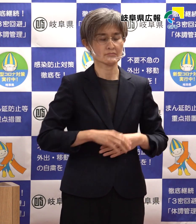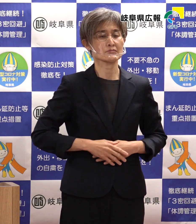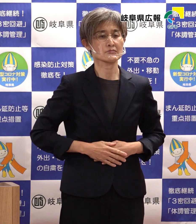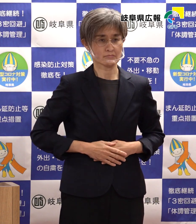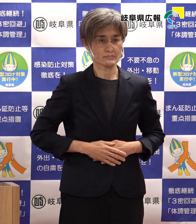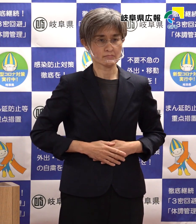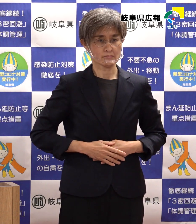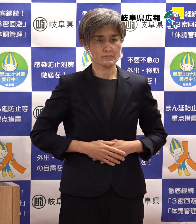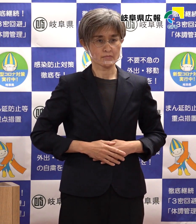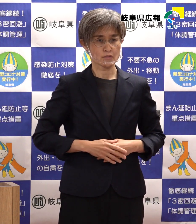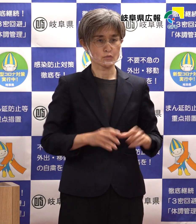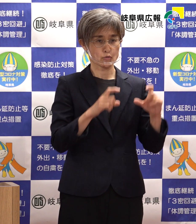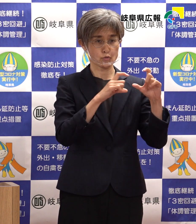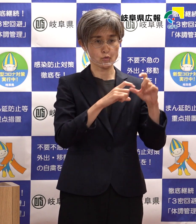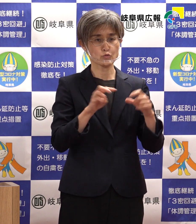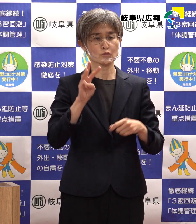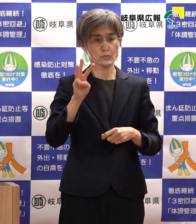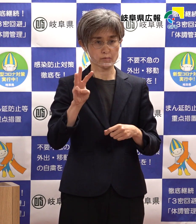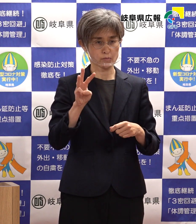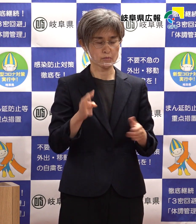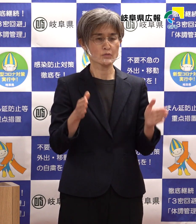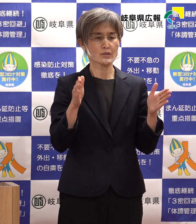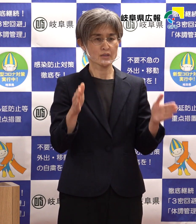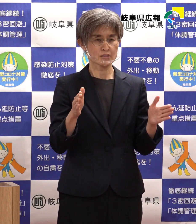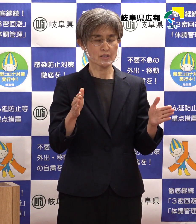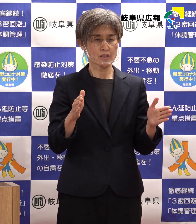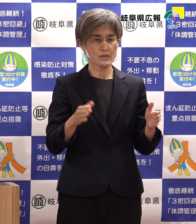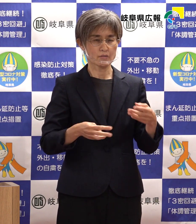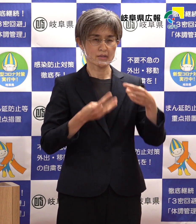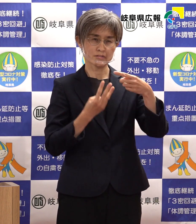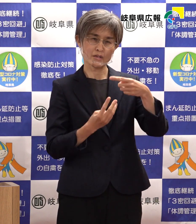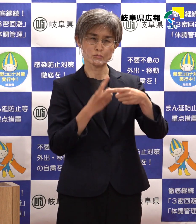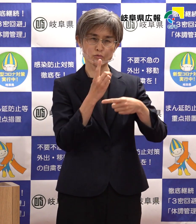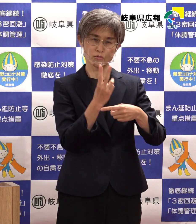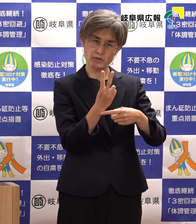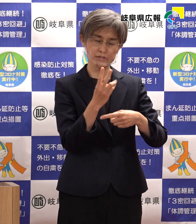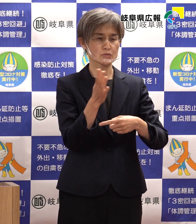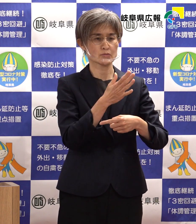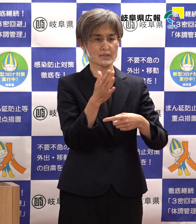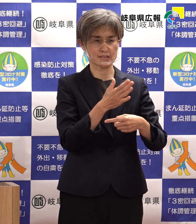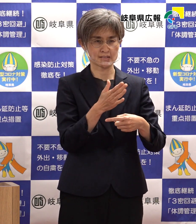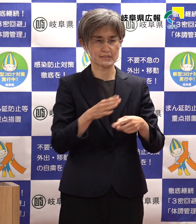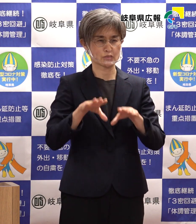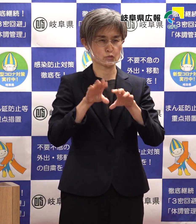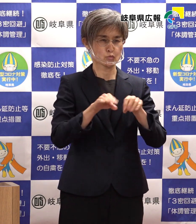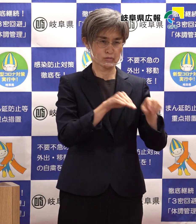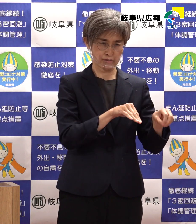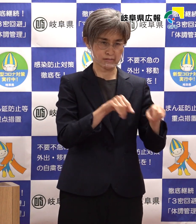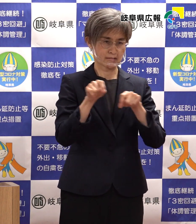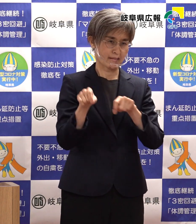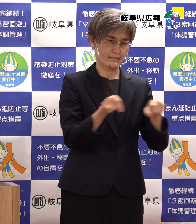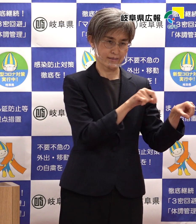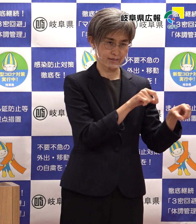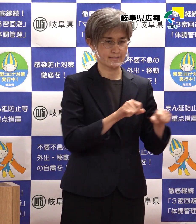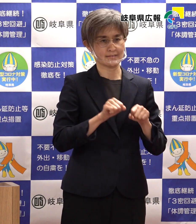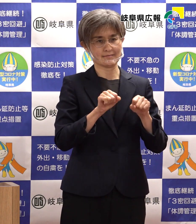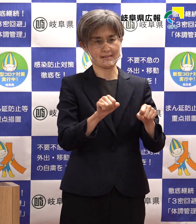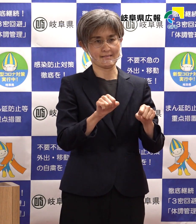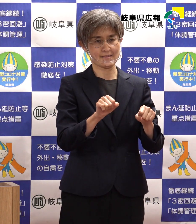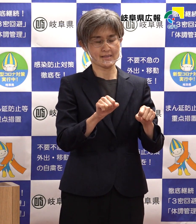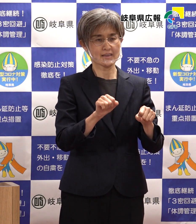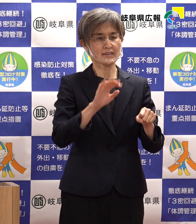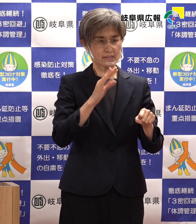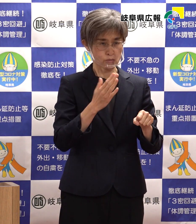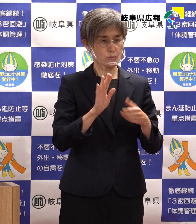から4分の3の行事については中止ないし延期をしたわけでありますが、同様に5月末までのイベントについて早急に見直しを